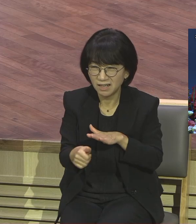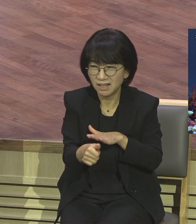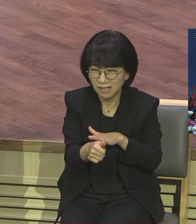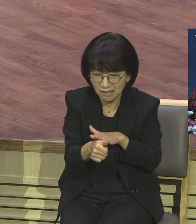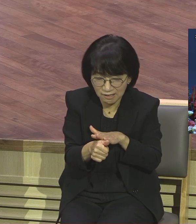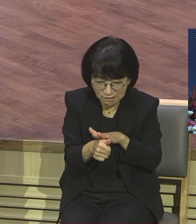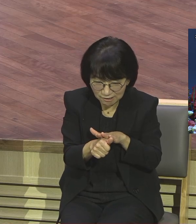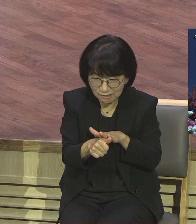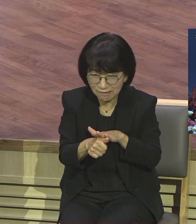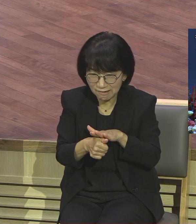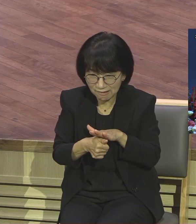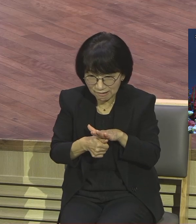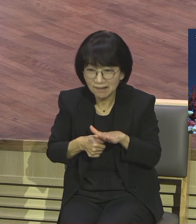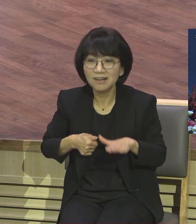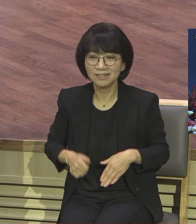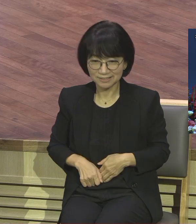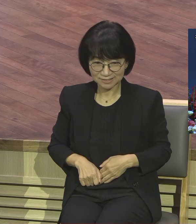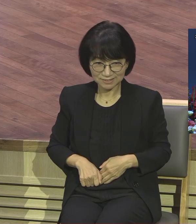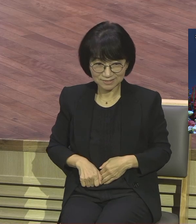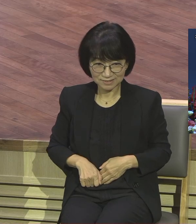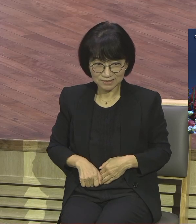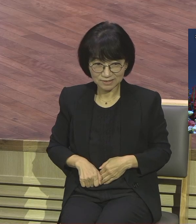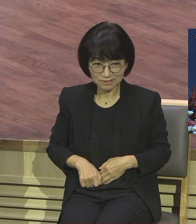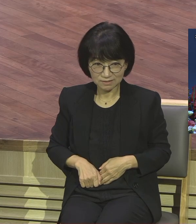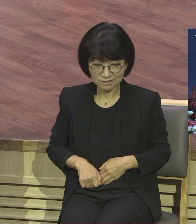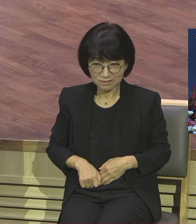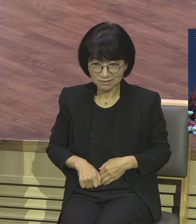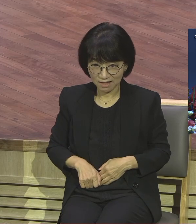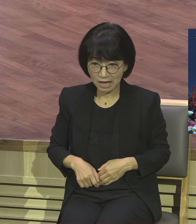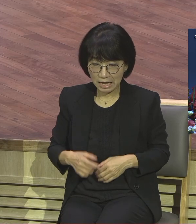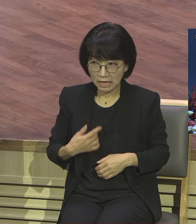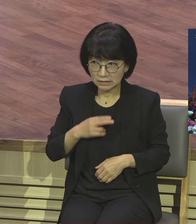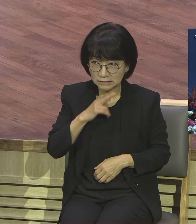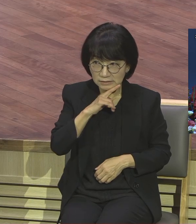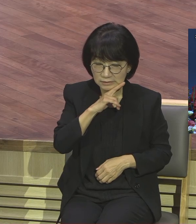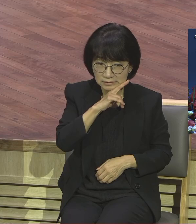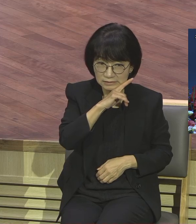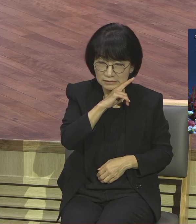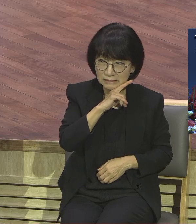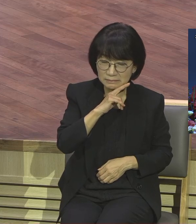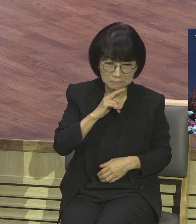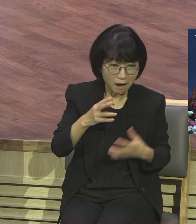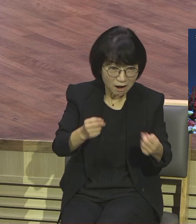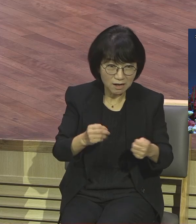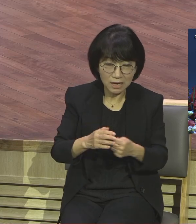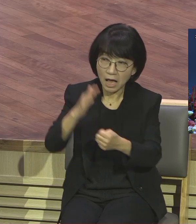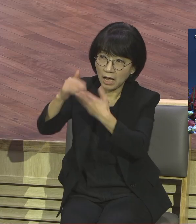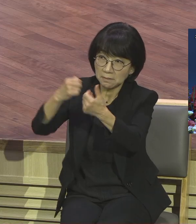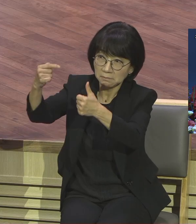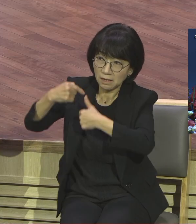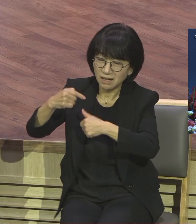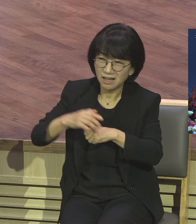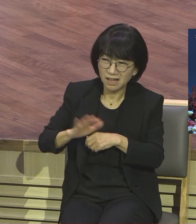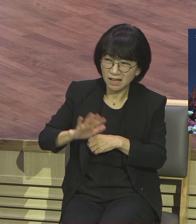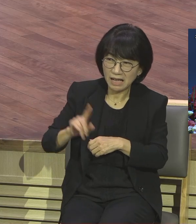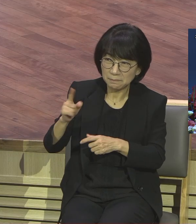기도나니까 여러분 대단한 장군 같으면 아니에요. 엄청 의심이 많아가지고 하나님 명령한데도